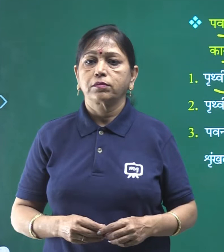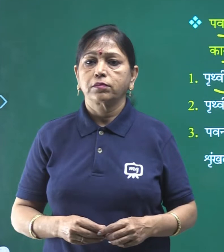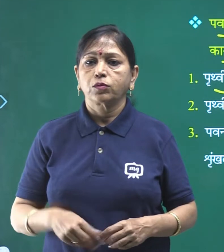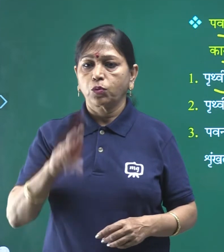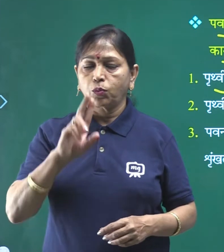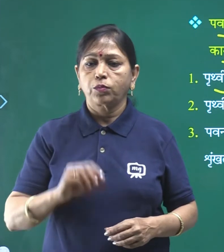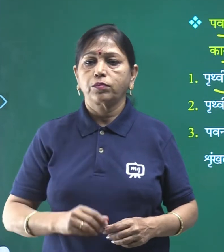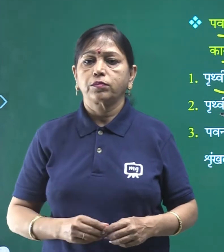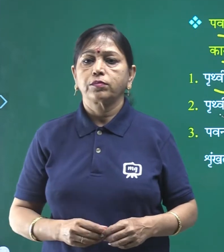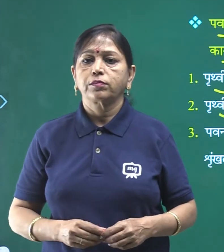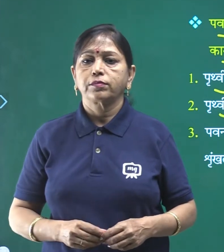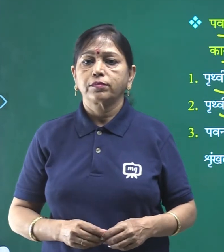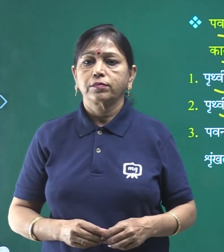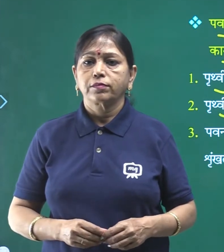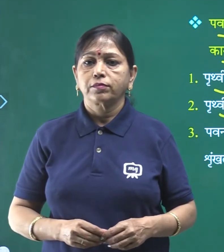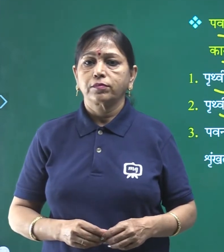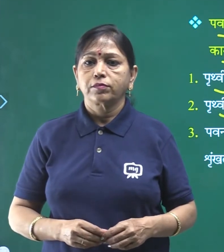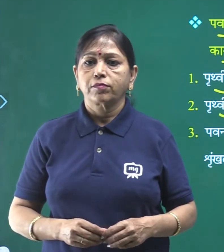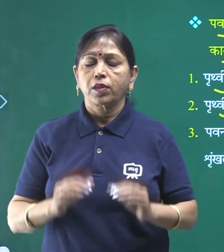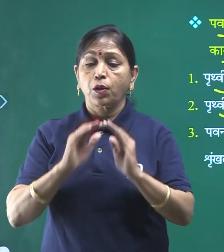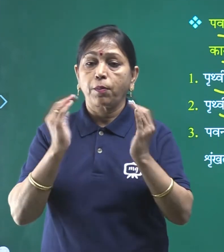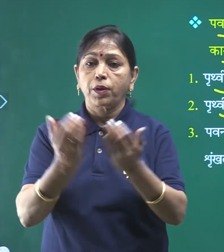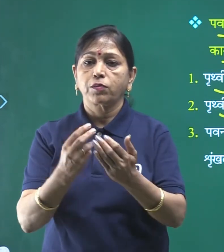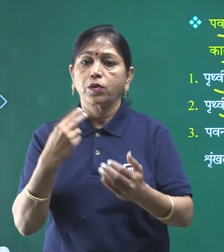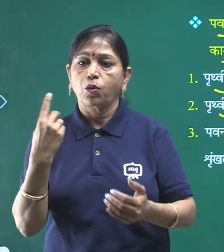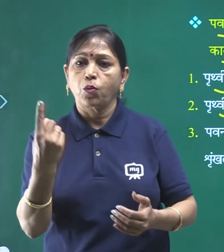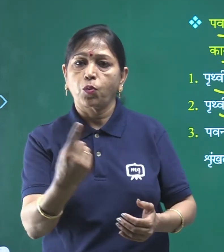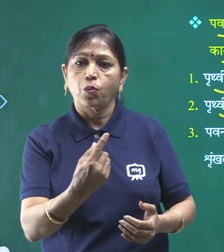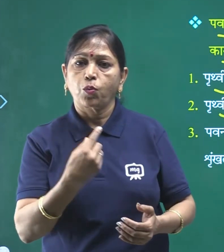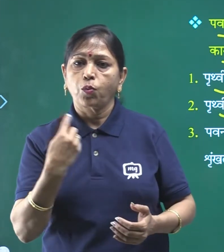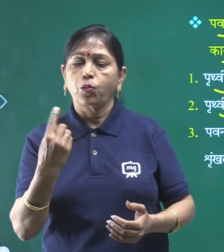12 पृथ्वी की घुर्णन गति फीड